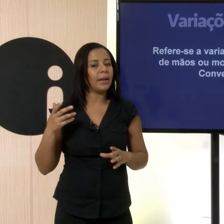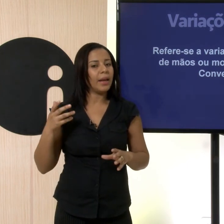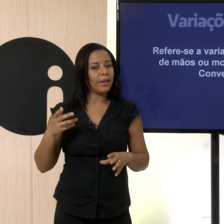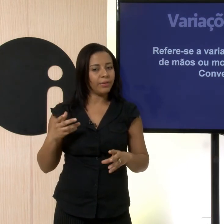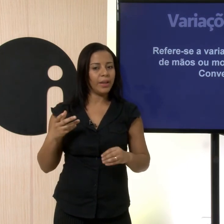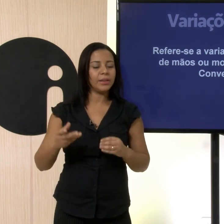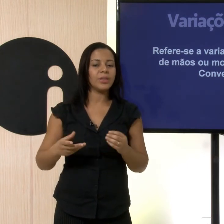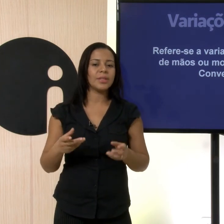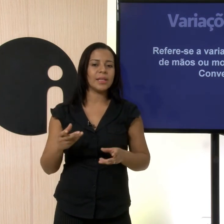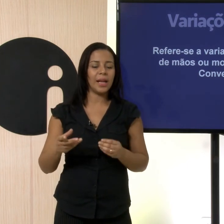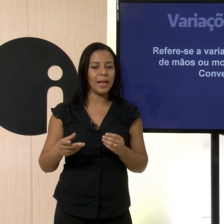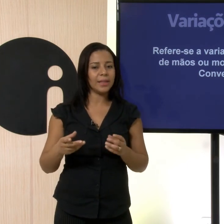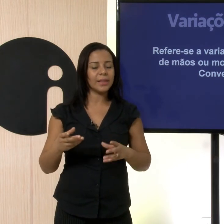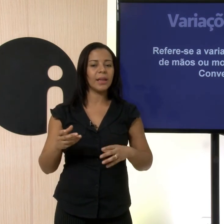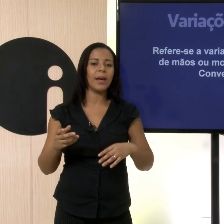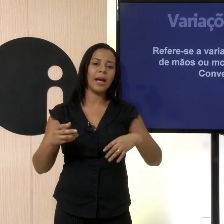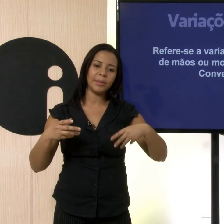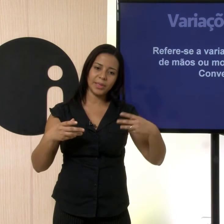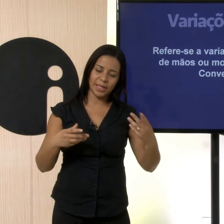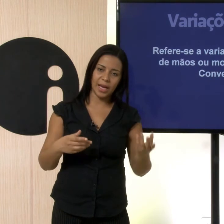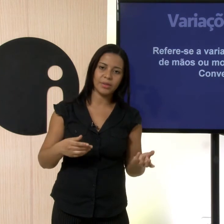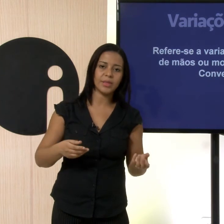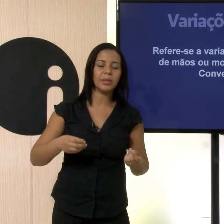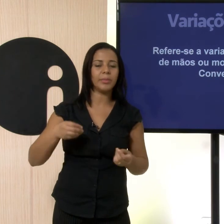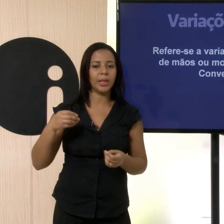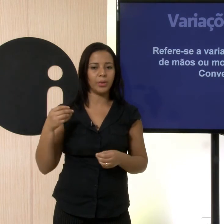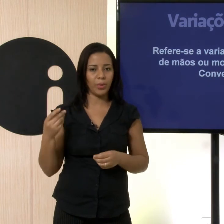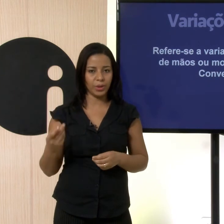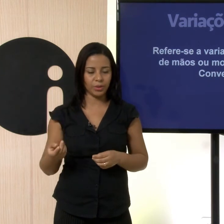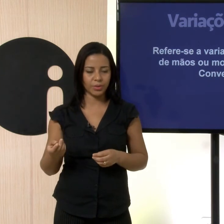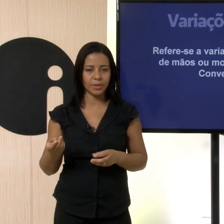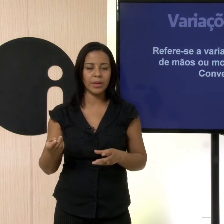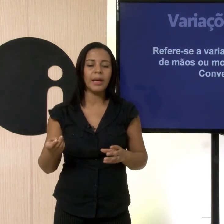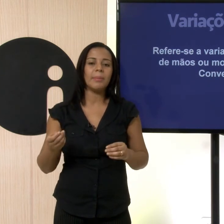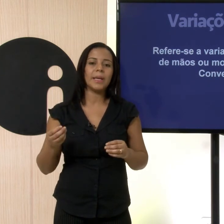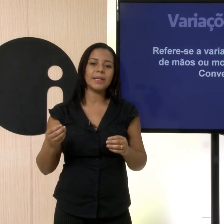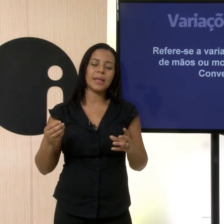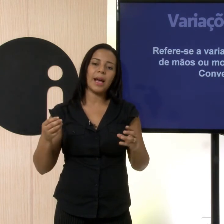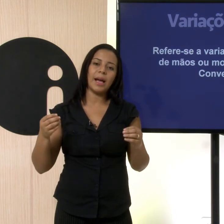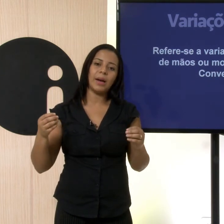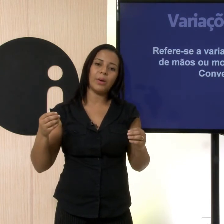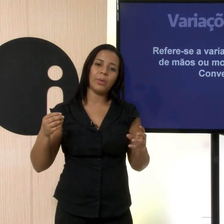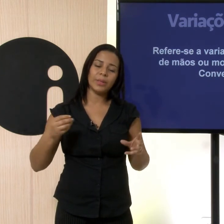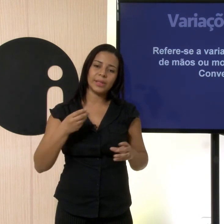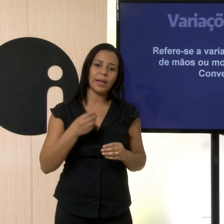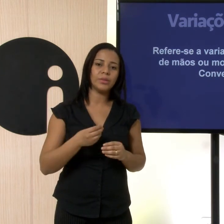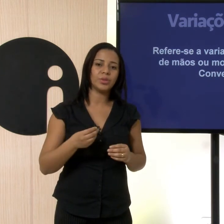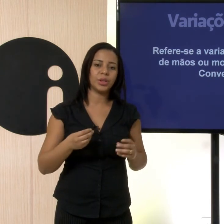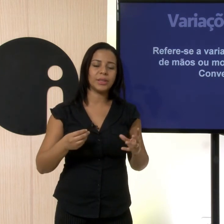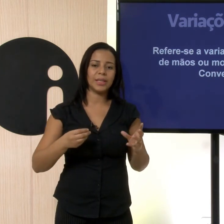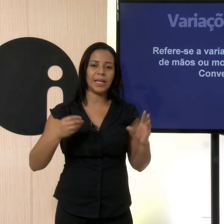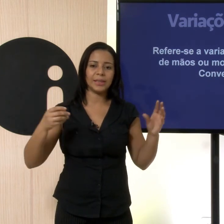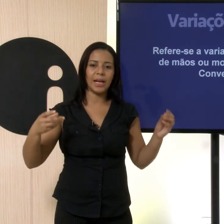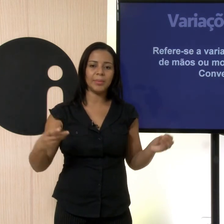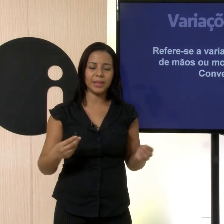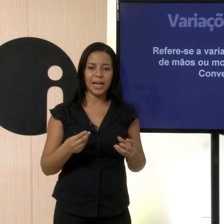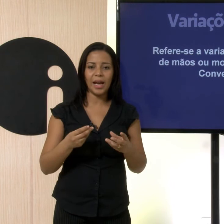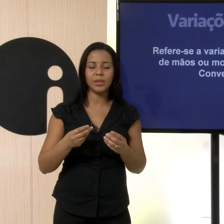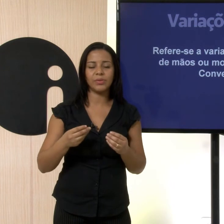é feita de sinais arbitrários e também icônicos. Mas o status de sinais arbitrários faz